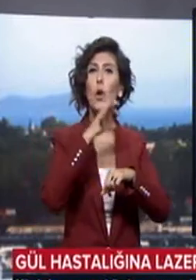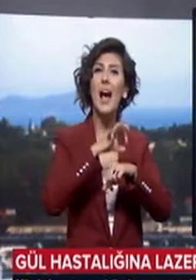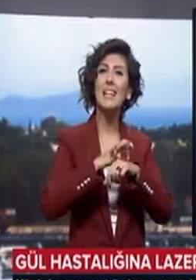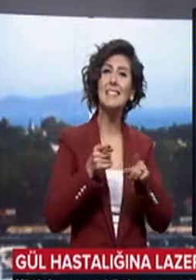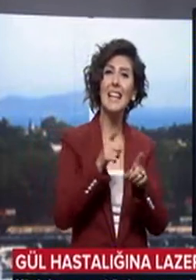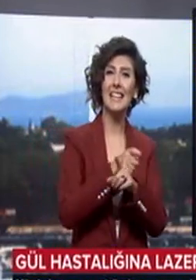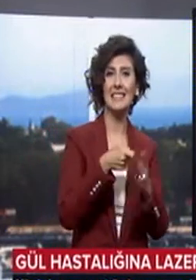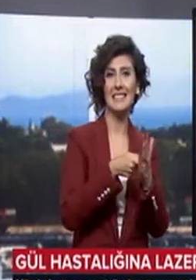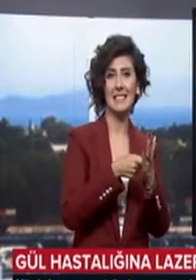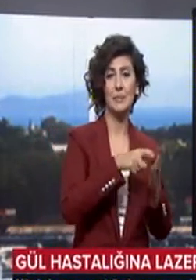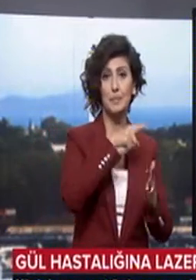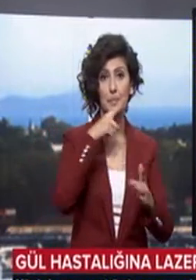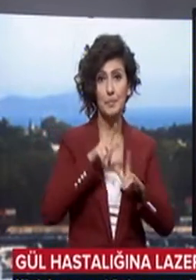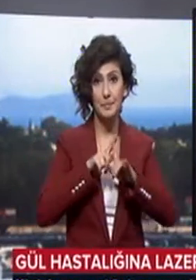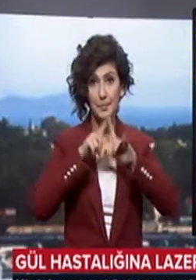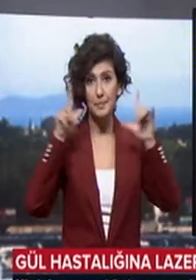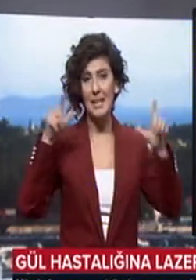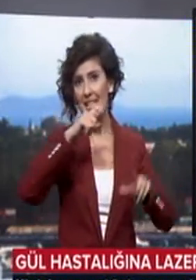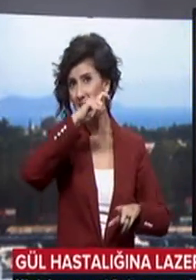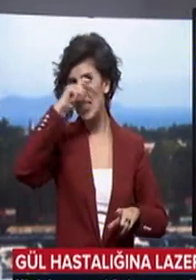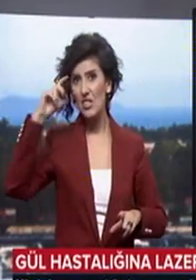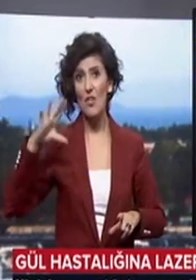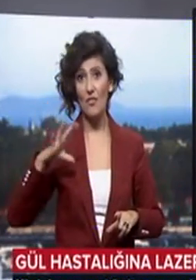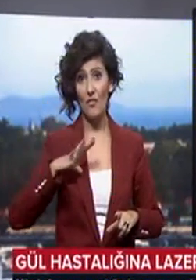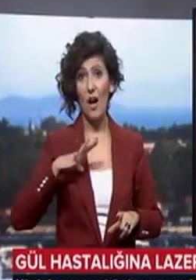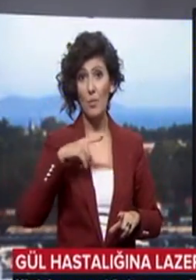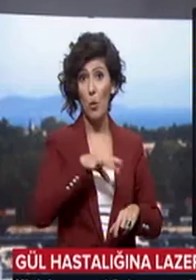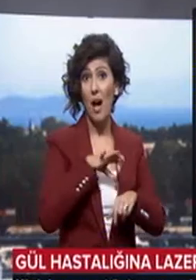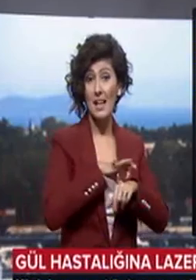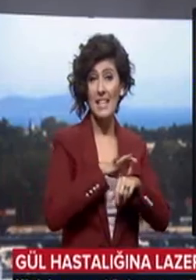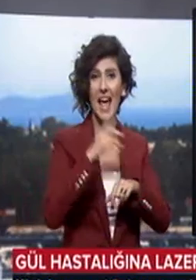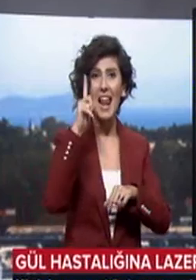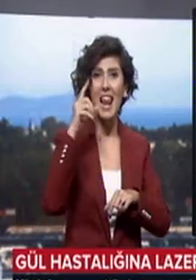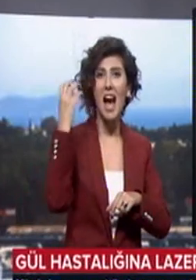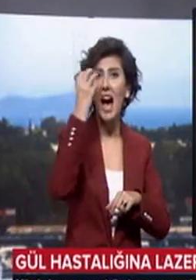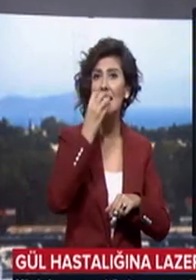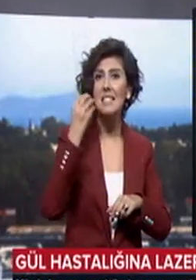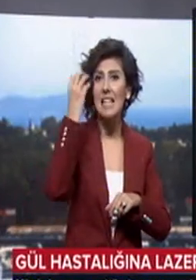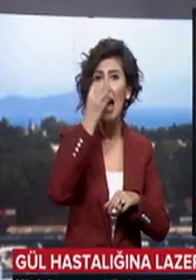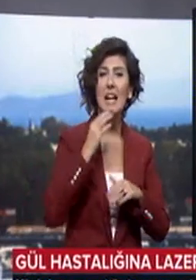biliniyor. Kızarıklık ve sıcaklık hissiyle kendini gösteren bu hastalık, lazer yöntemiyle tedavi edilebiliyor.